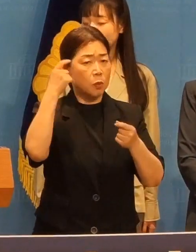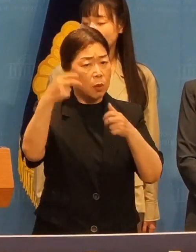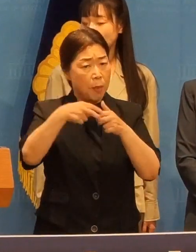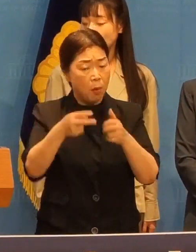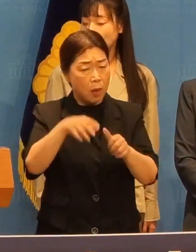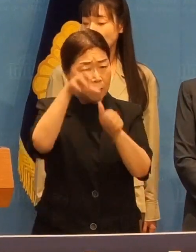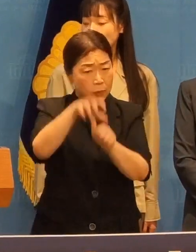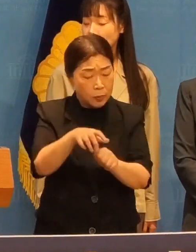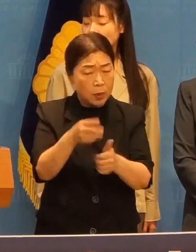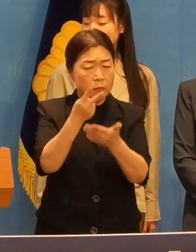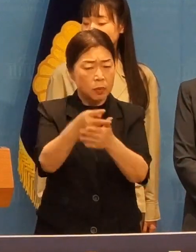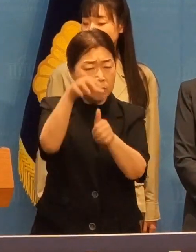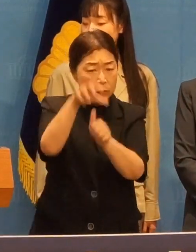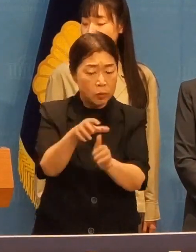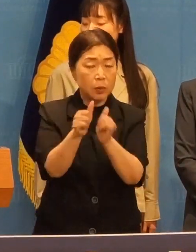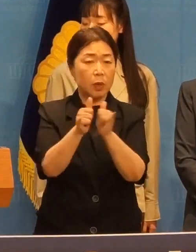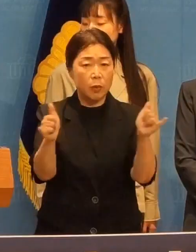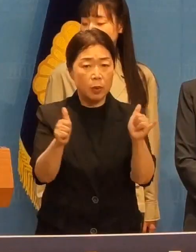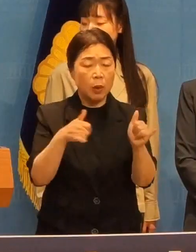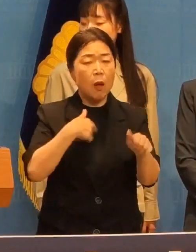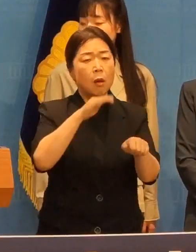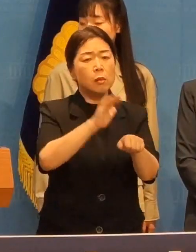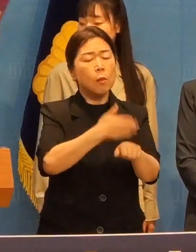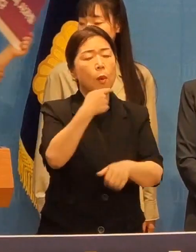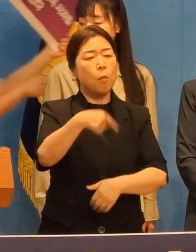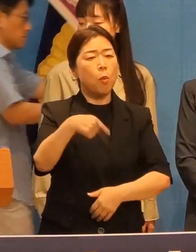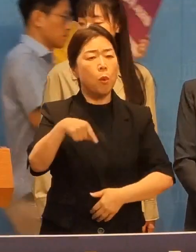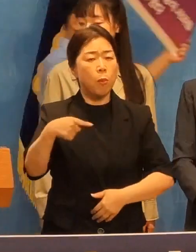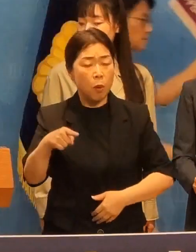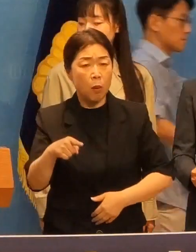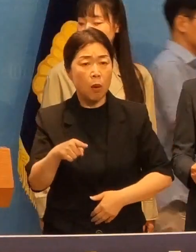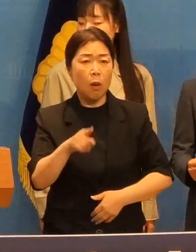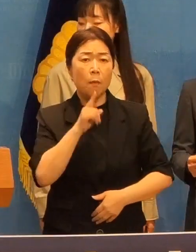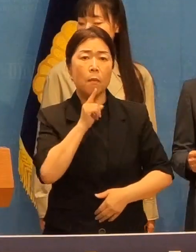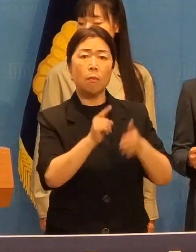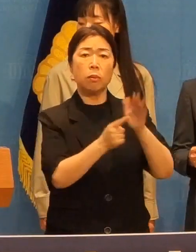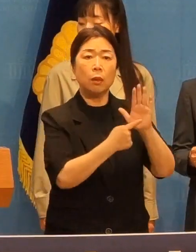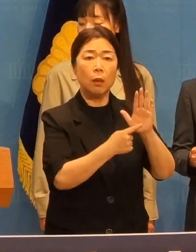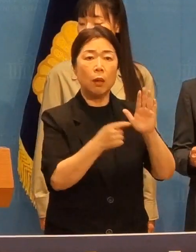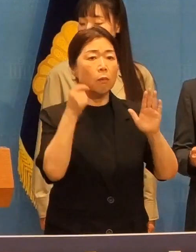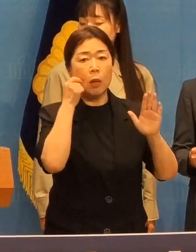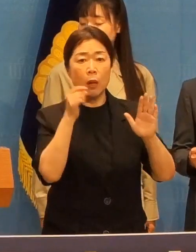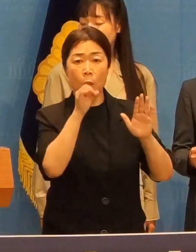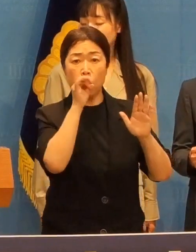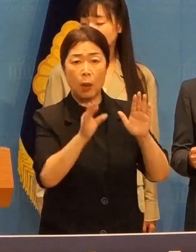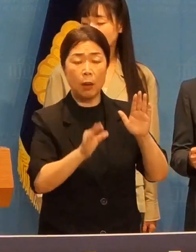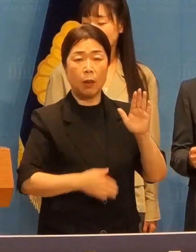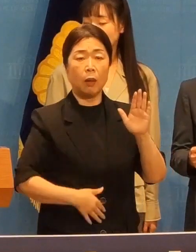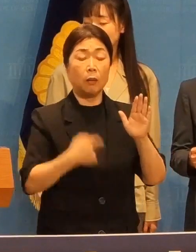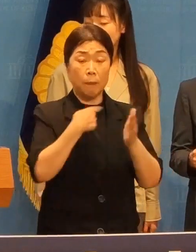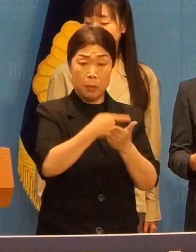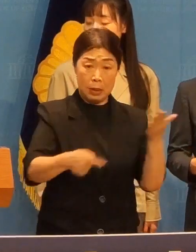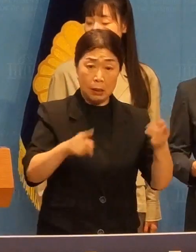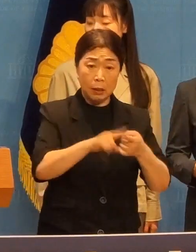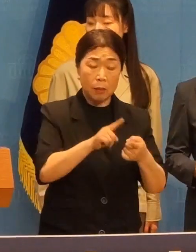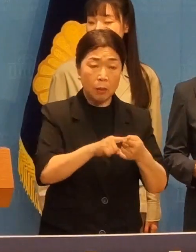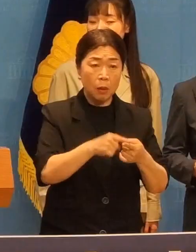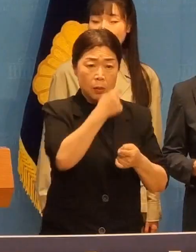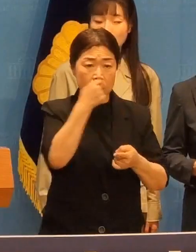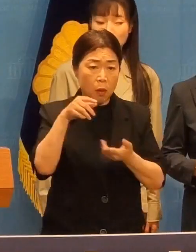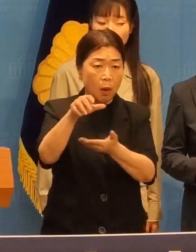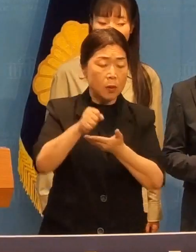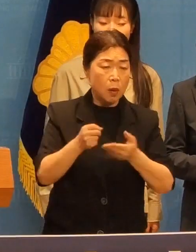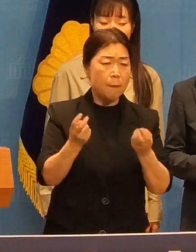사람들은 자기가 무엇을 잘못해서 말을 할 수가 없습니다. 내 피해 사실을 입증할 수 있는 방법 또한